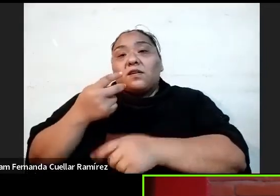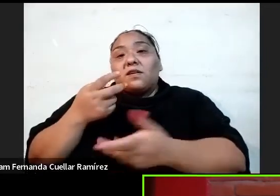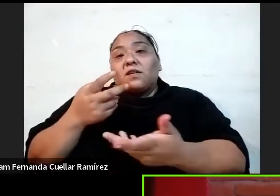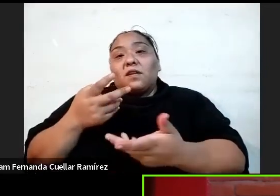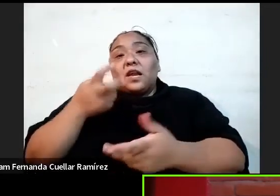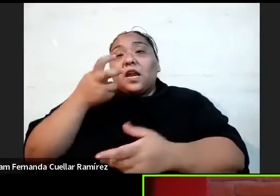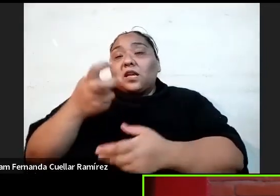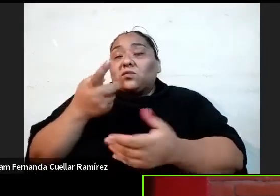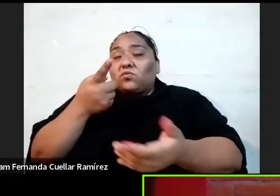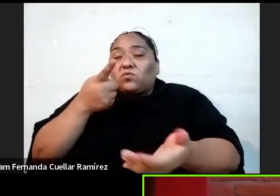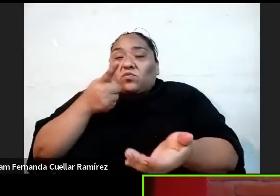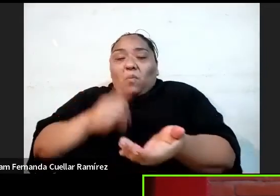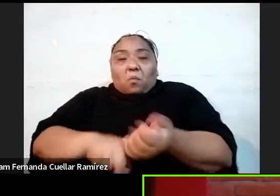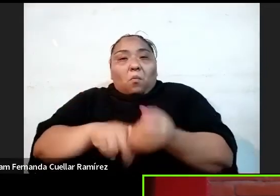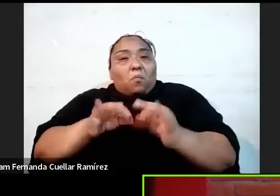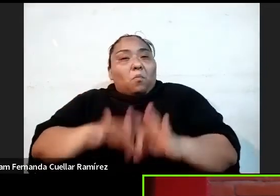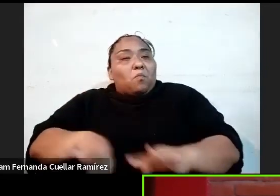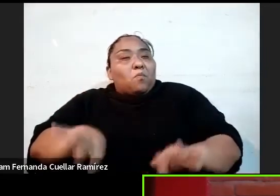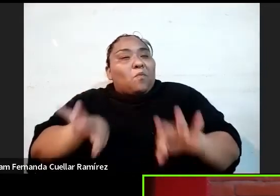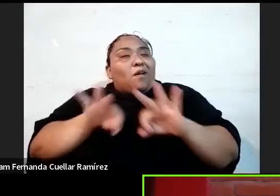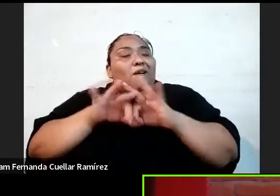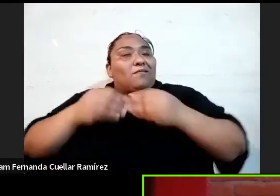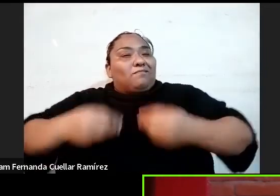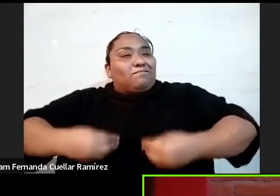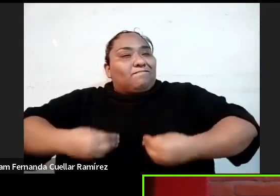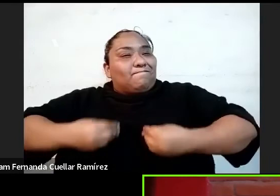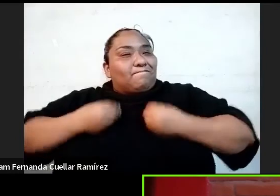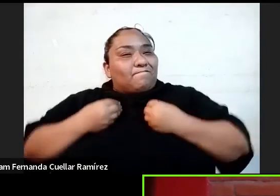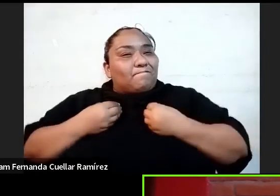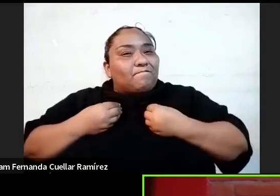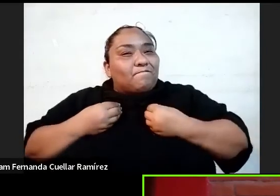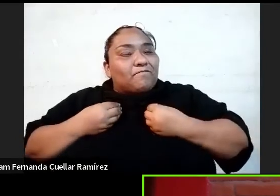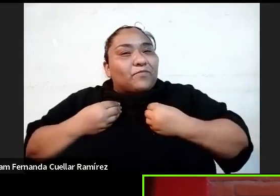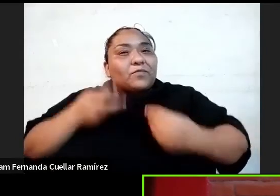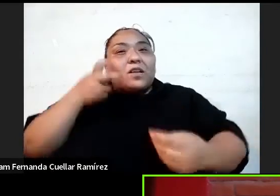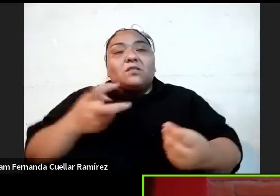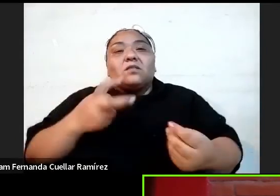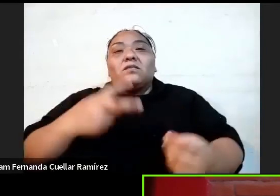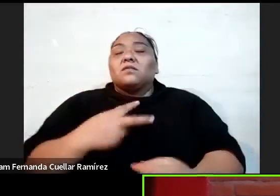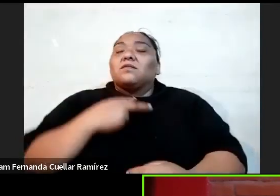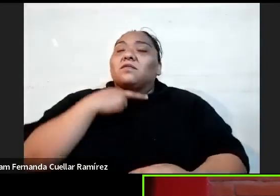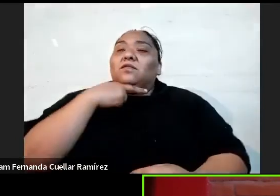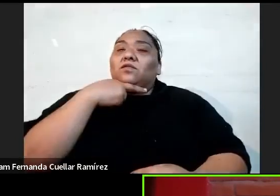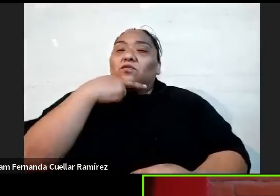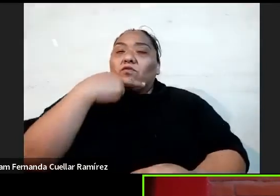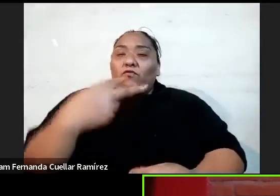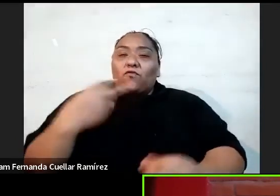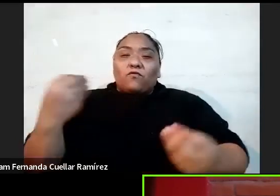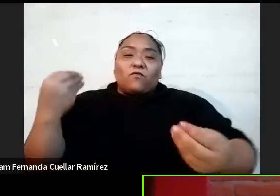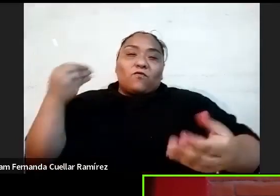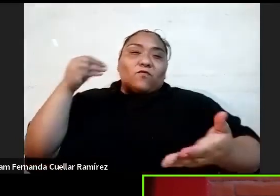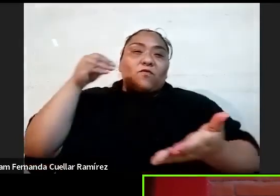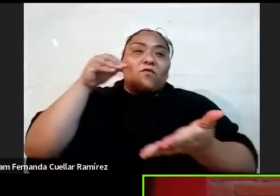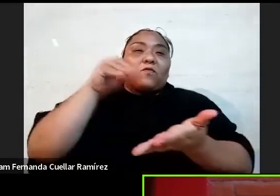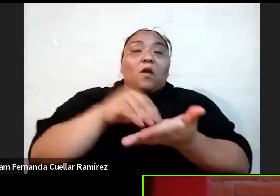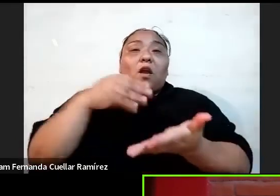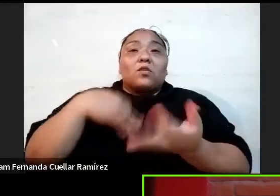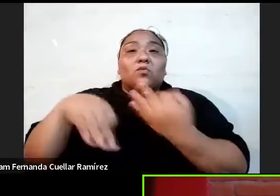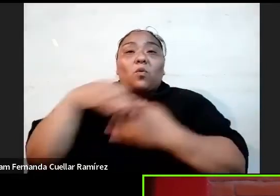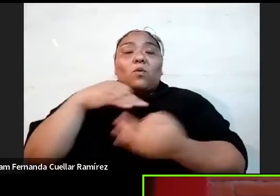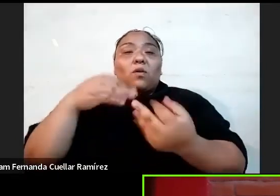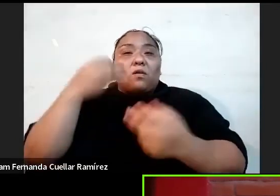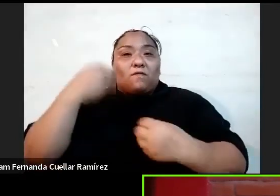vital decir lo que y poner tu voz en ese momento de la vida en la que lo quieres hacer. Y creo